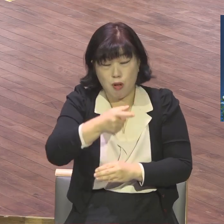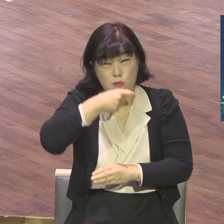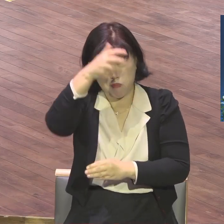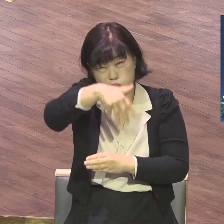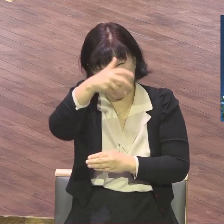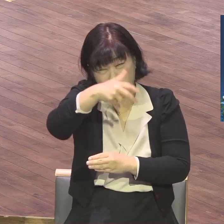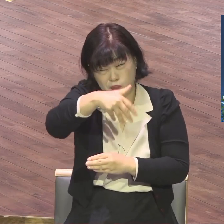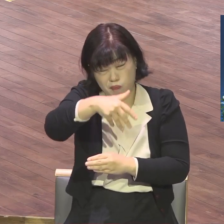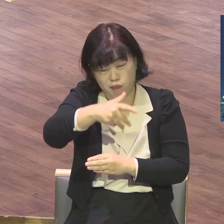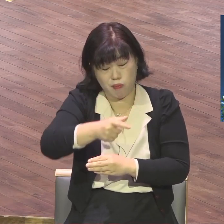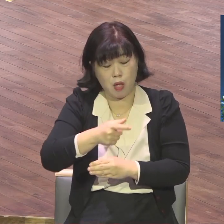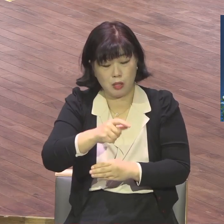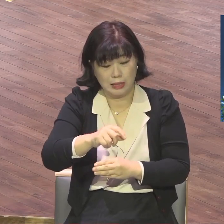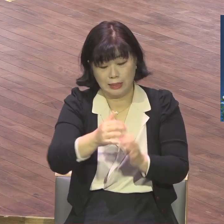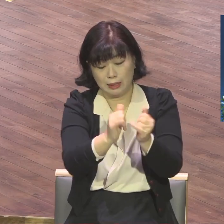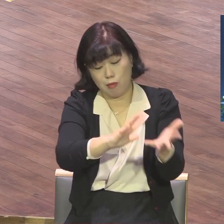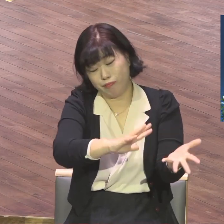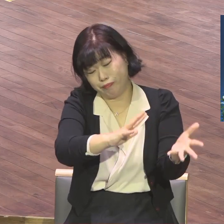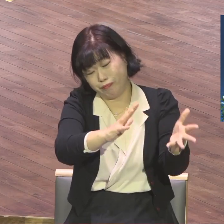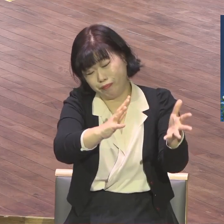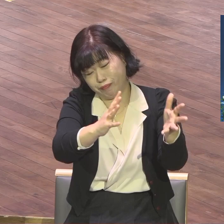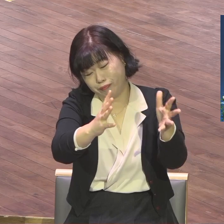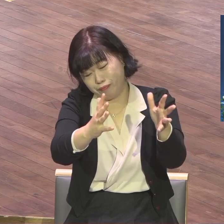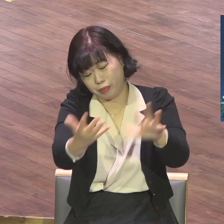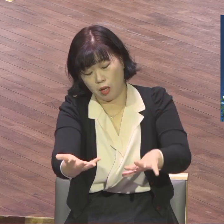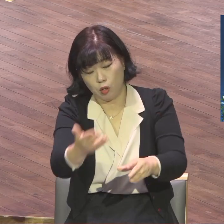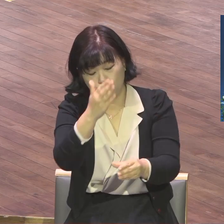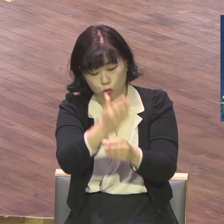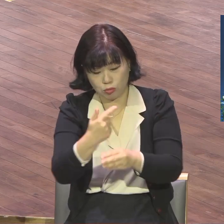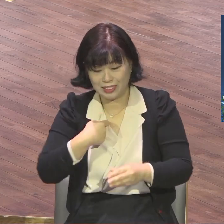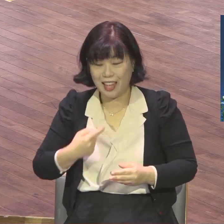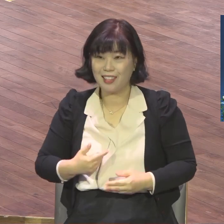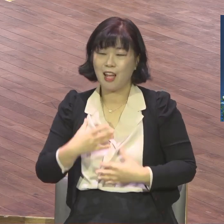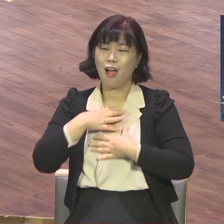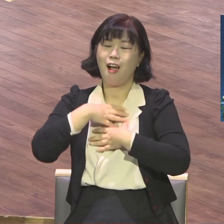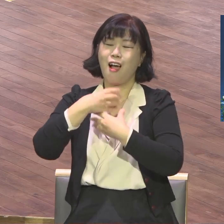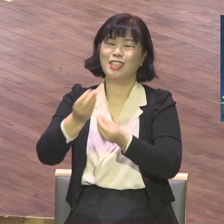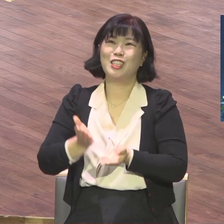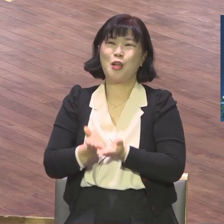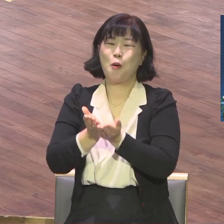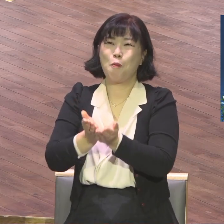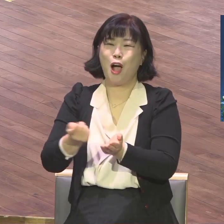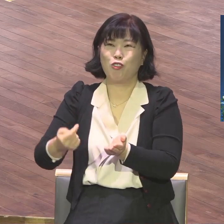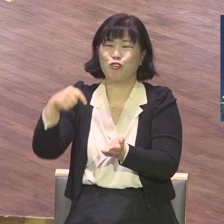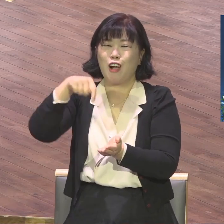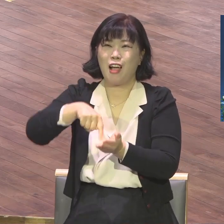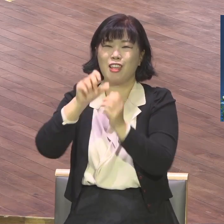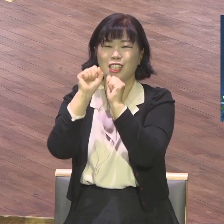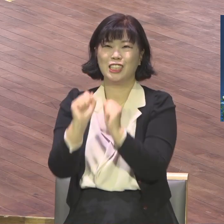방주 밖에는 사람 죽어가고 있어요. 지금 살려달라고 막 난리입니다. 방주 안에 있는데 방주 안에.